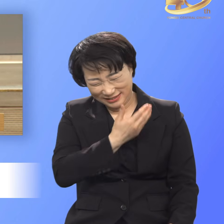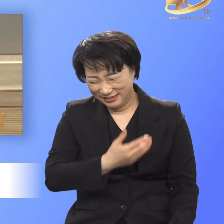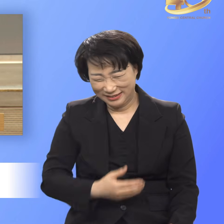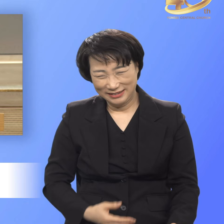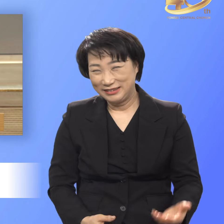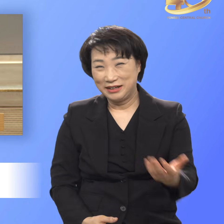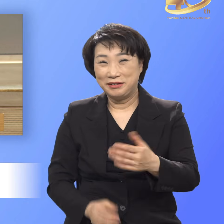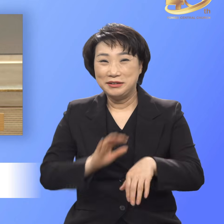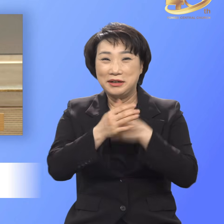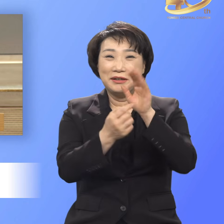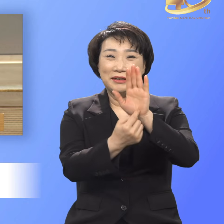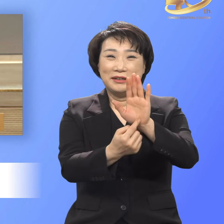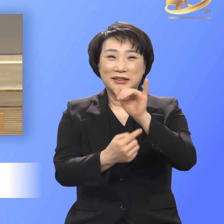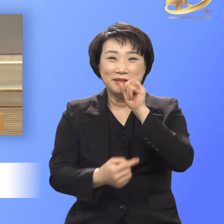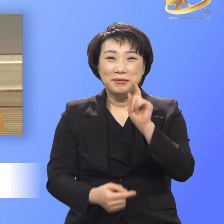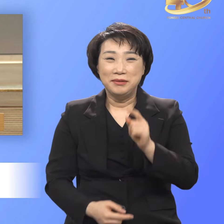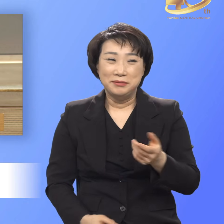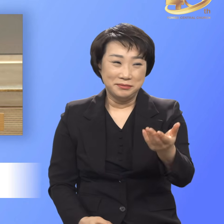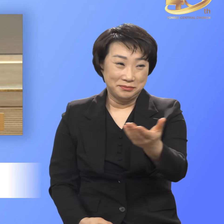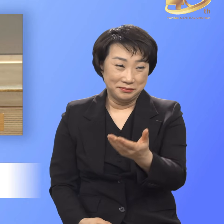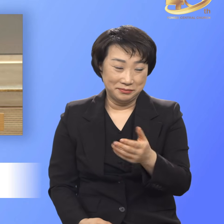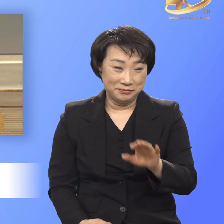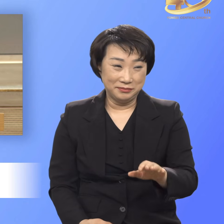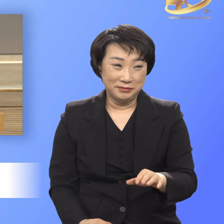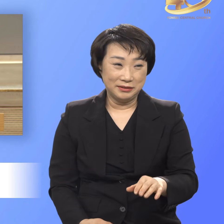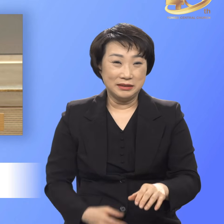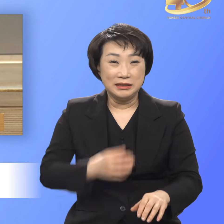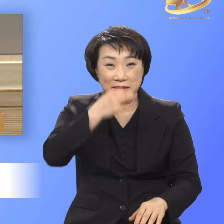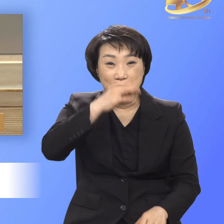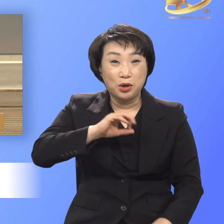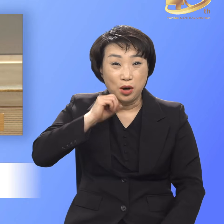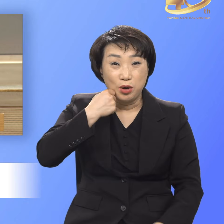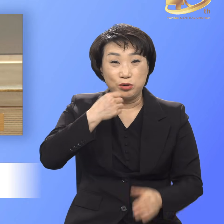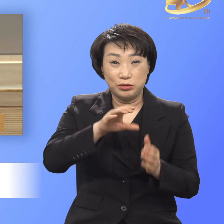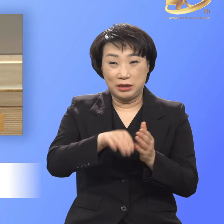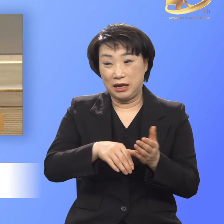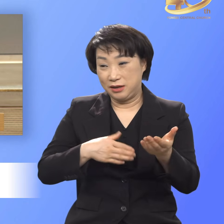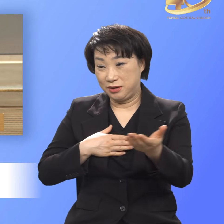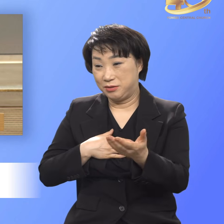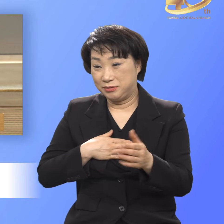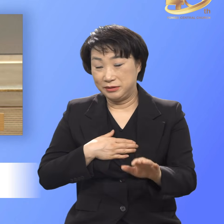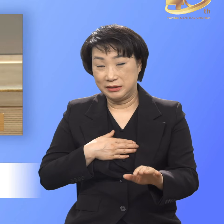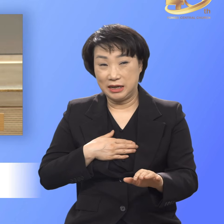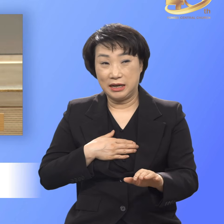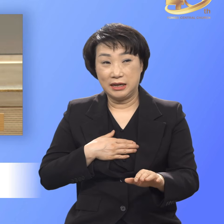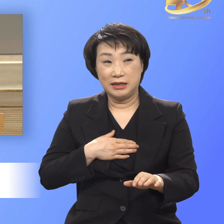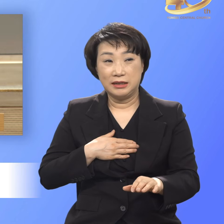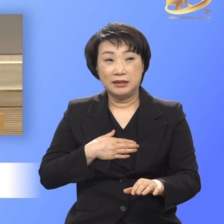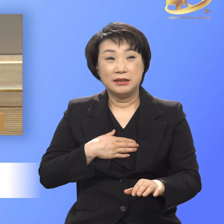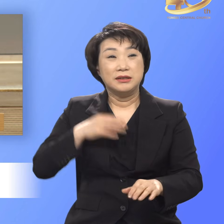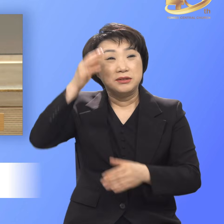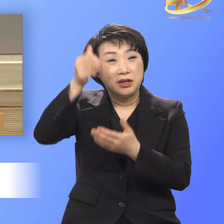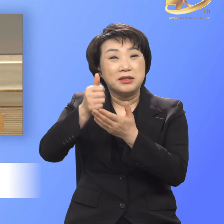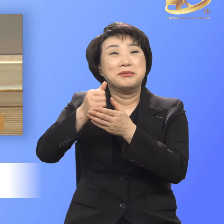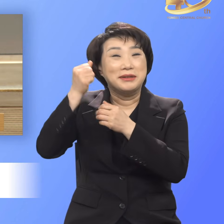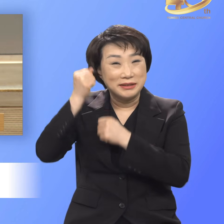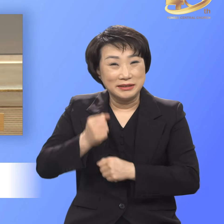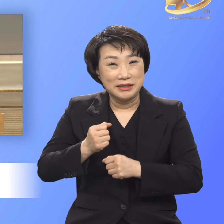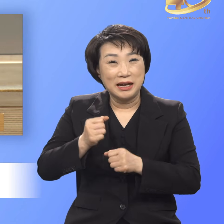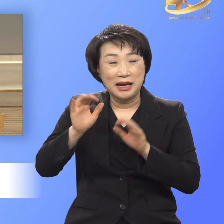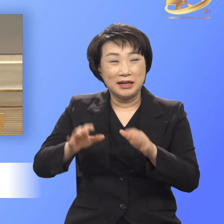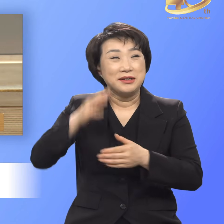그래서 성경에 뭐라고 했느냐? 너에게 힘들고 어려울 때 네가 성령을 의지하라.